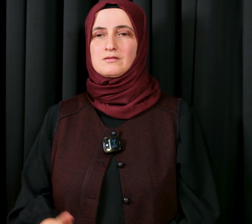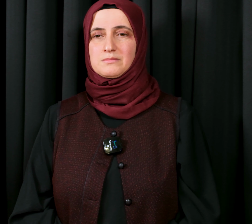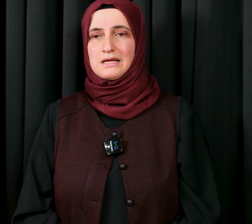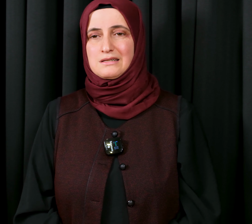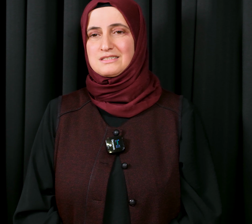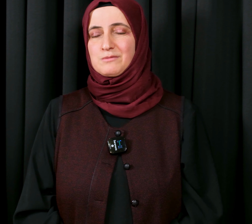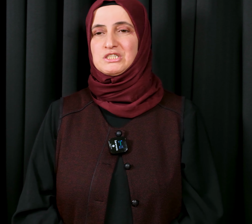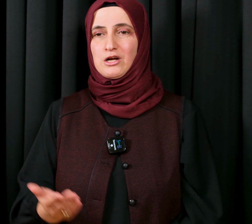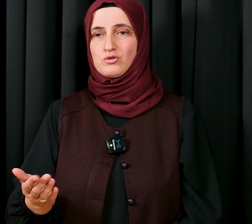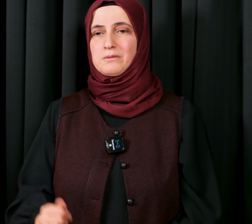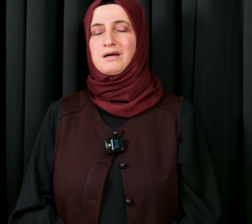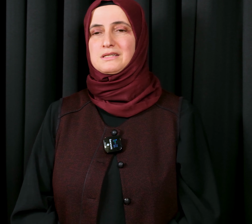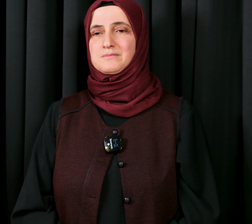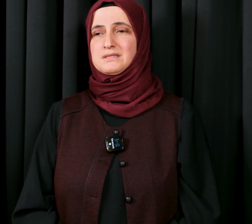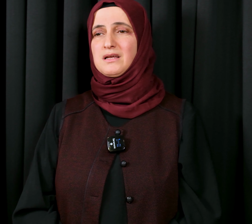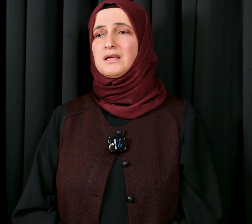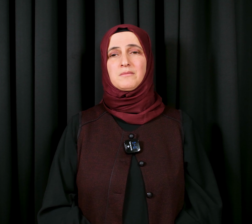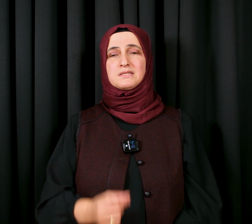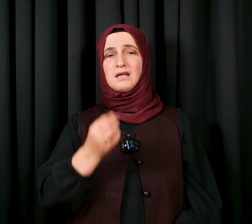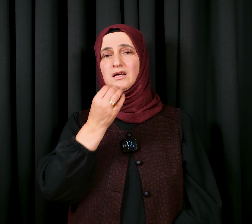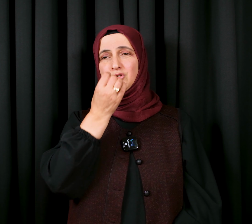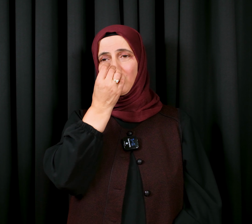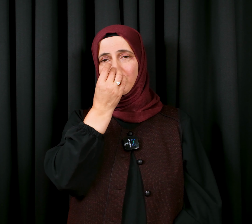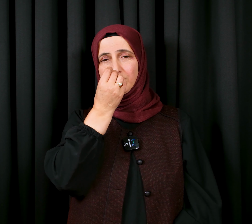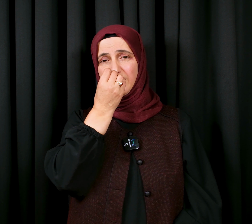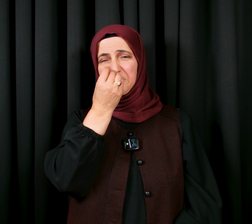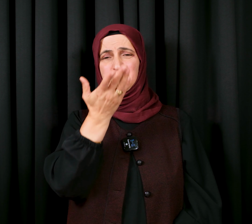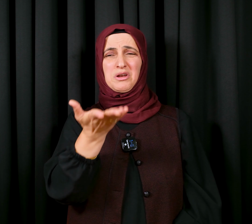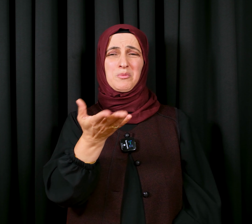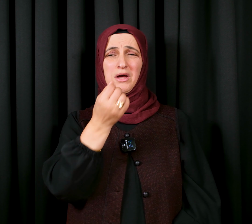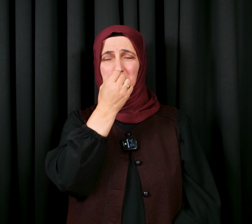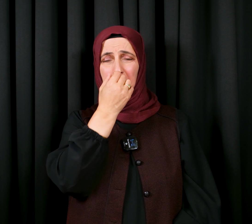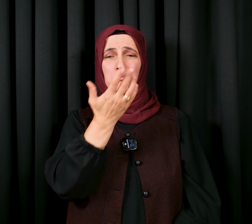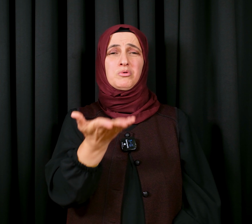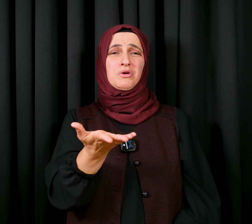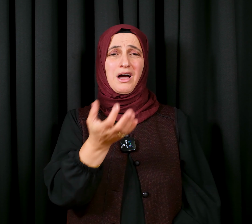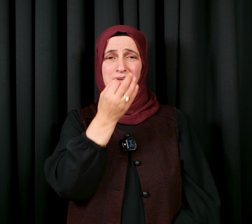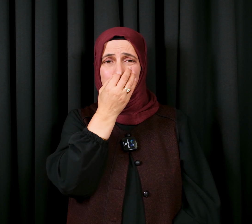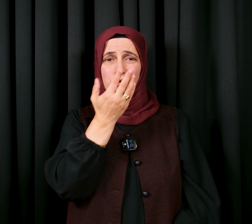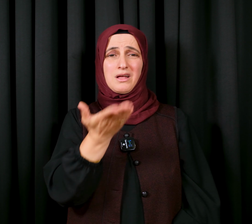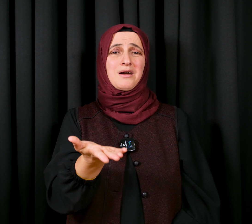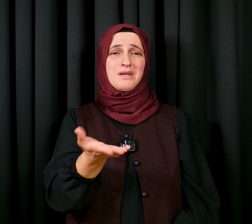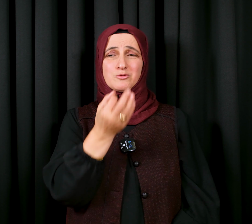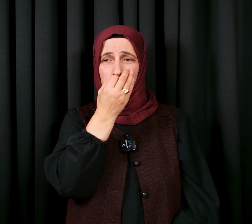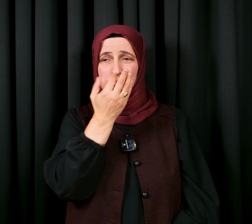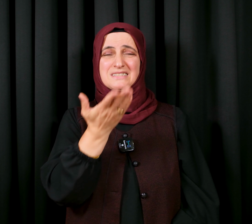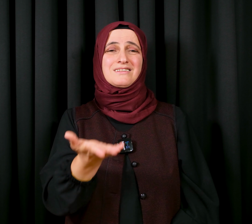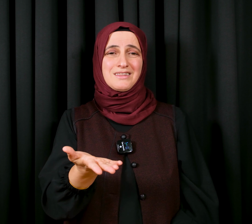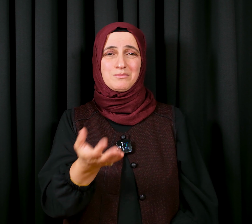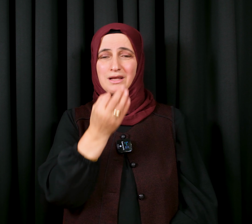anlamına gelen aslında bir jargondan bahsedeyim size. Mesela şöyle buruna getirip şöyle yapıyorum. Bu mu yani? Hani bu kadar mı yani? Çok basit anlamda